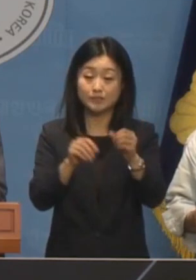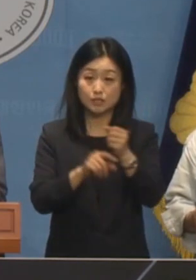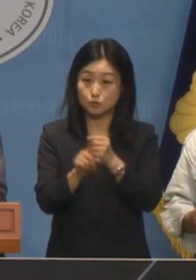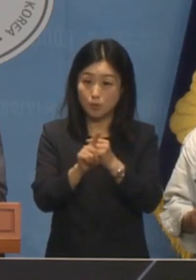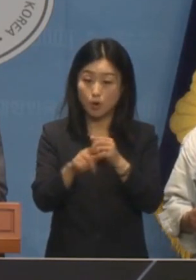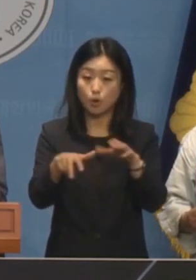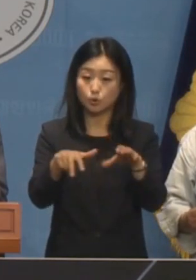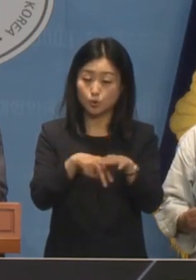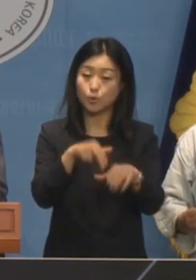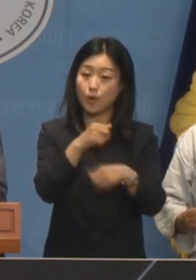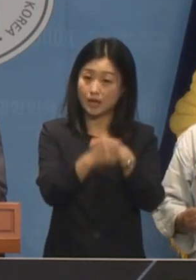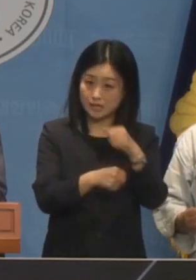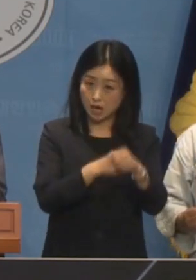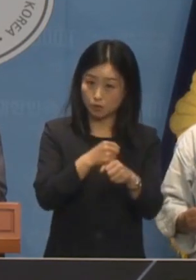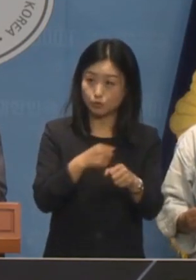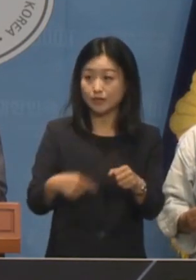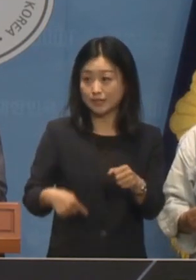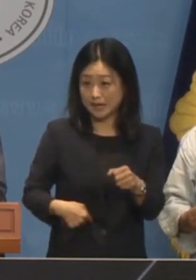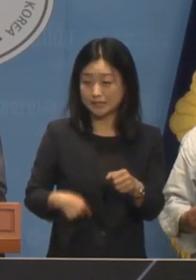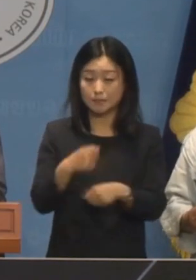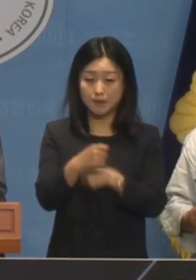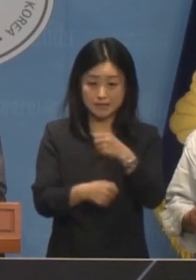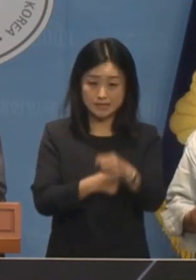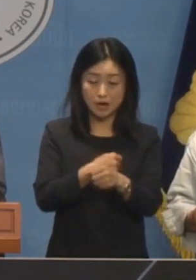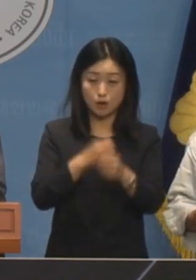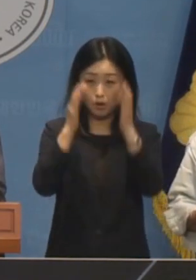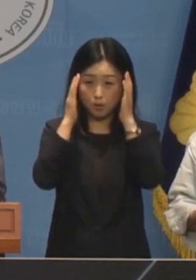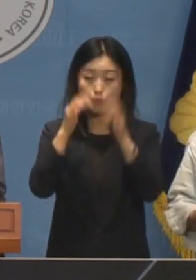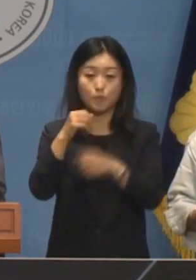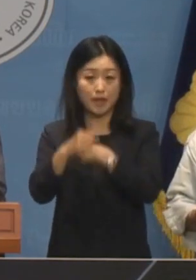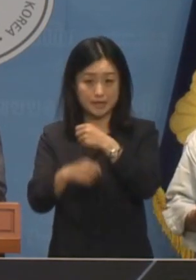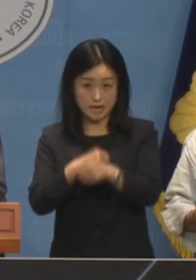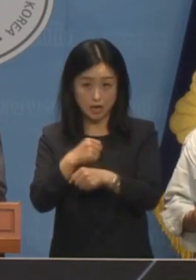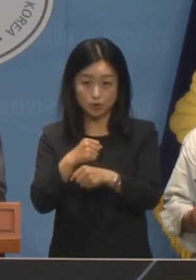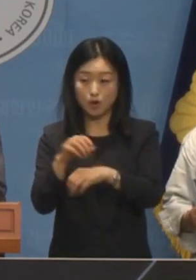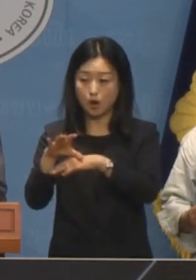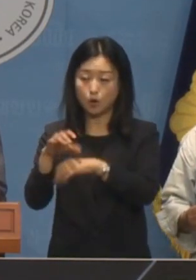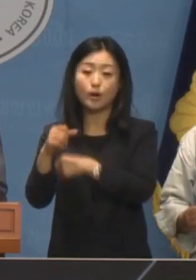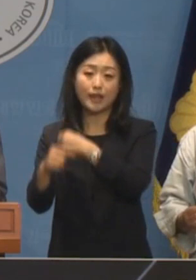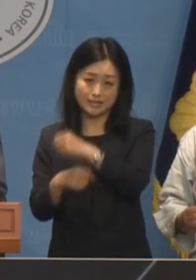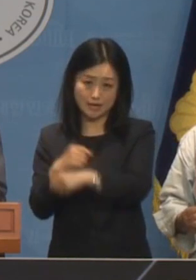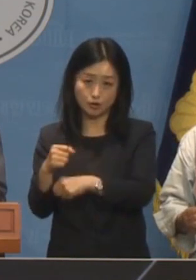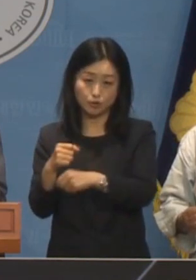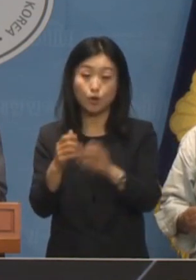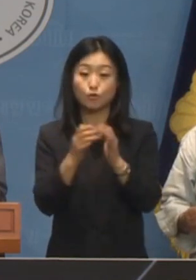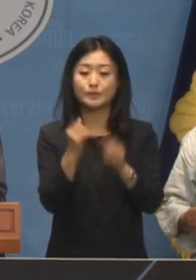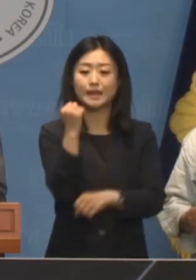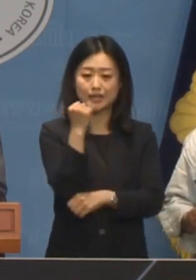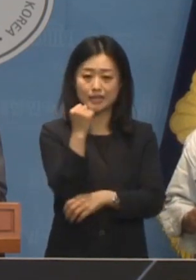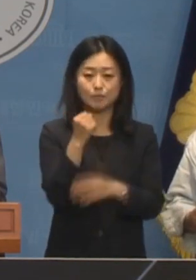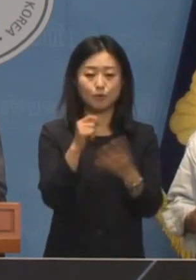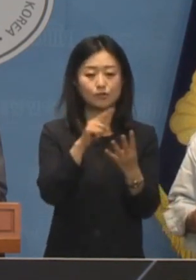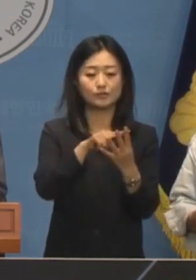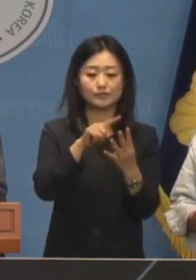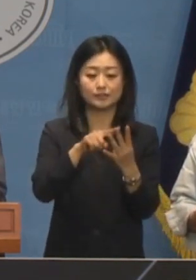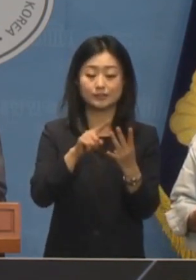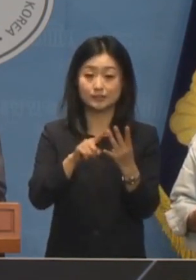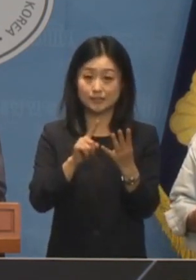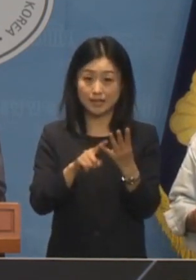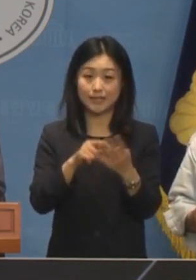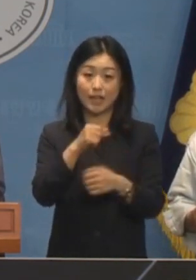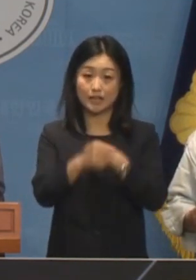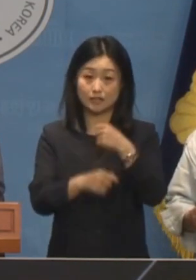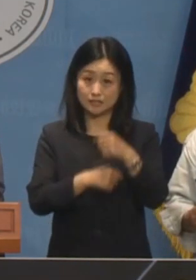종교의 자유와 양심의 자유, 학문의 자유와 언론의 자유까지 국민의 기본적인 4대 자유를